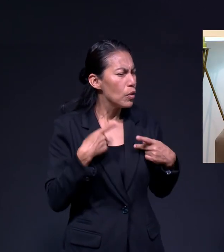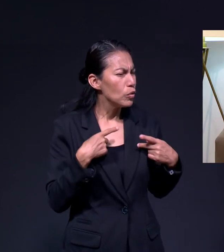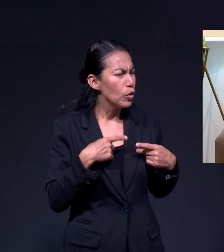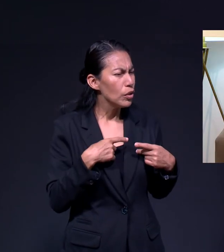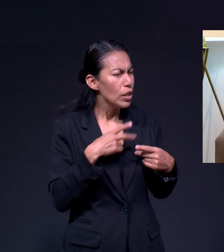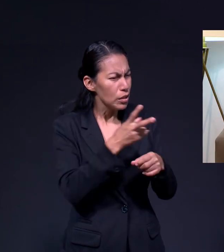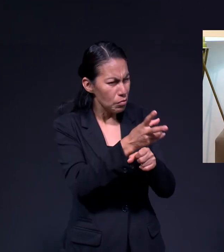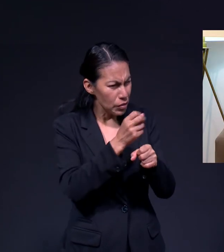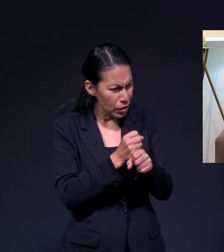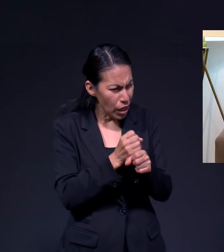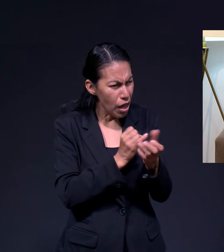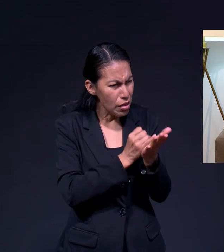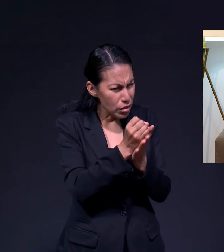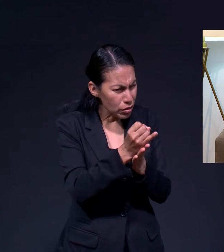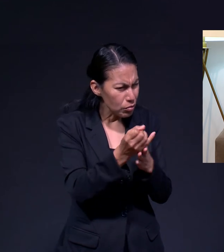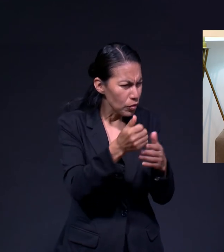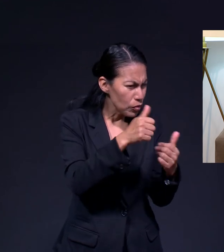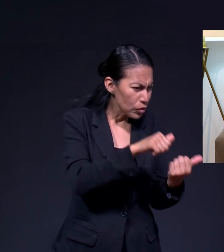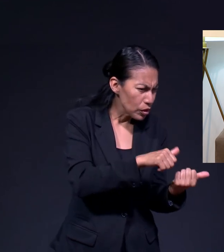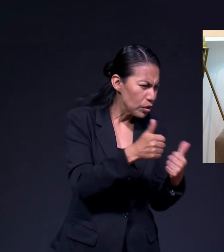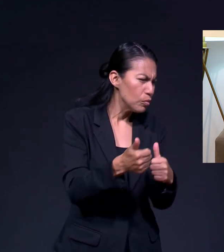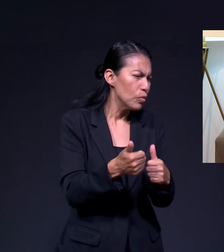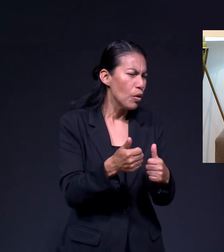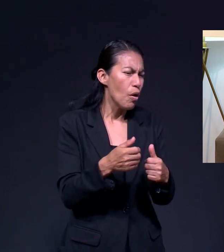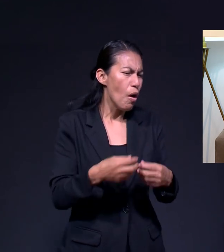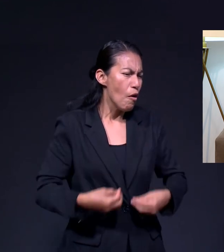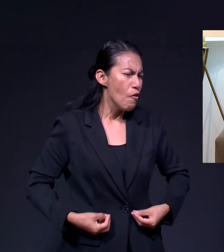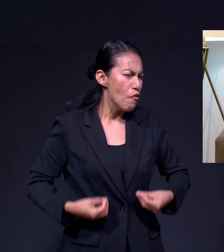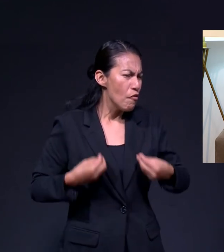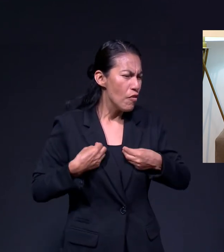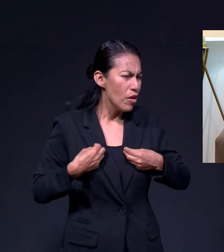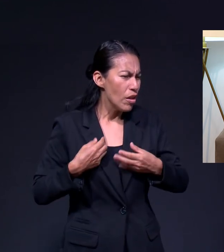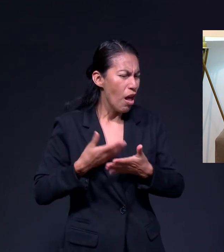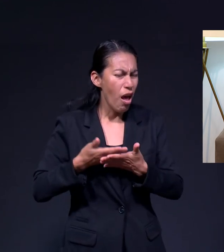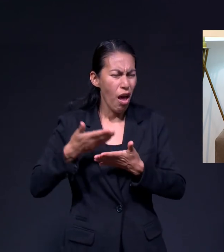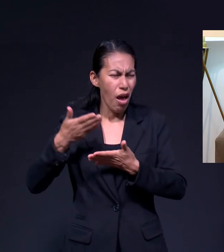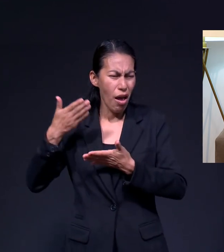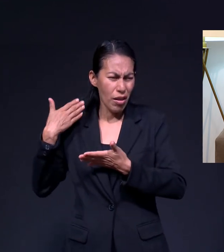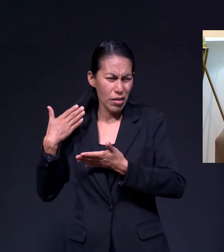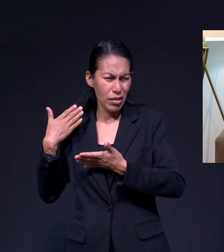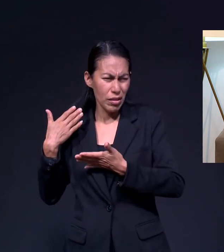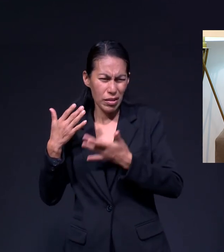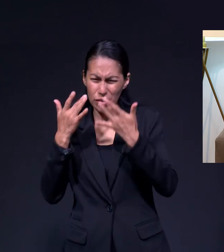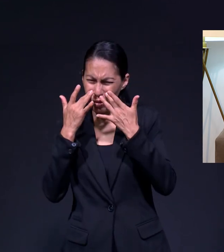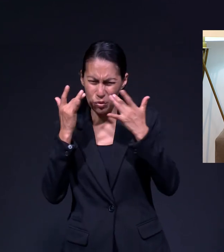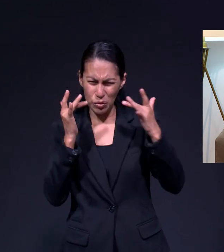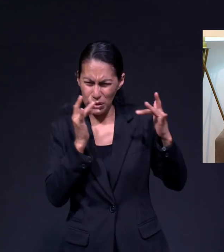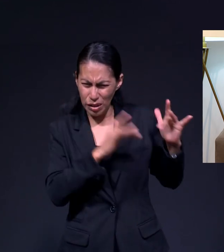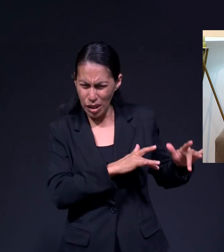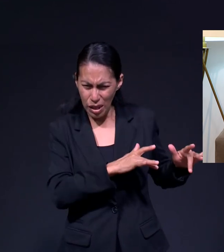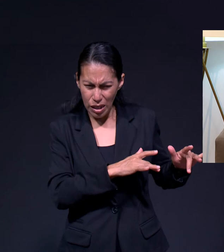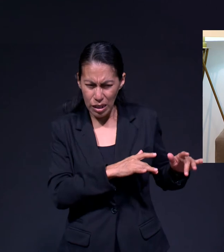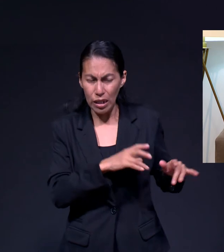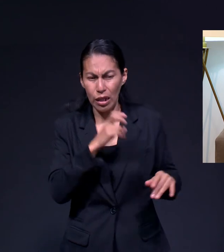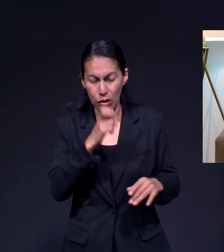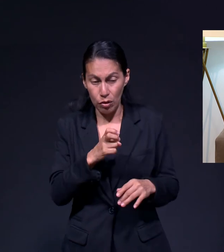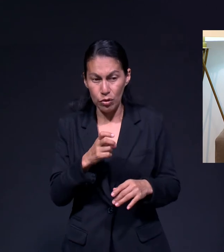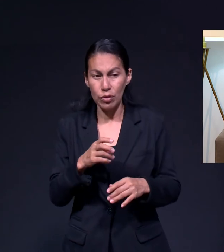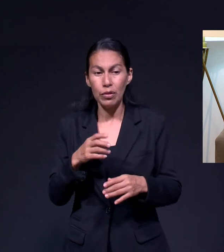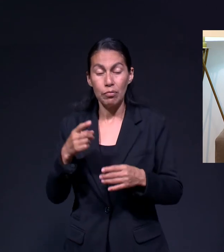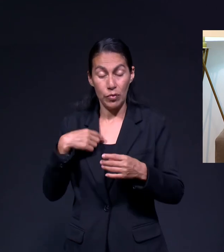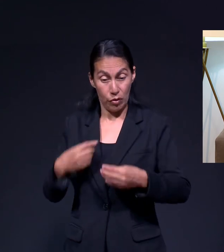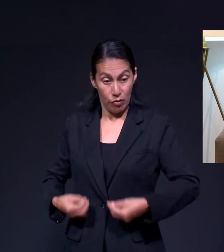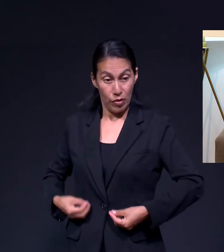para tomar una decisión de bautismo así es renunciar a la vida pasada y entregar su vida